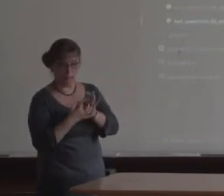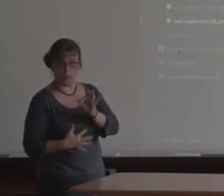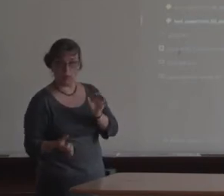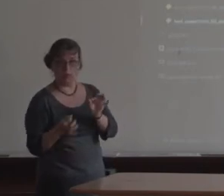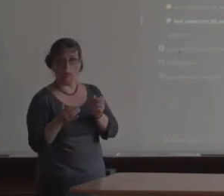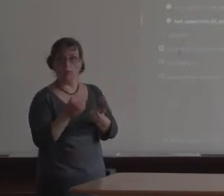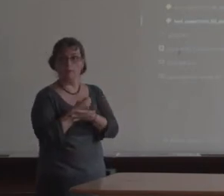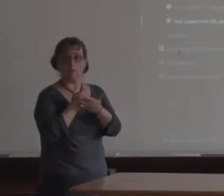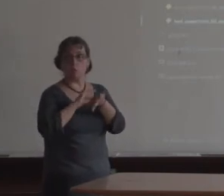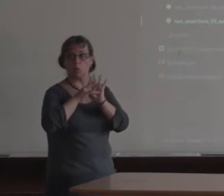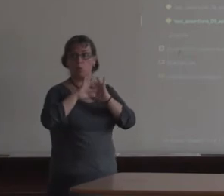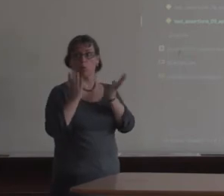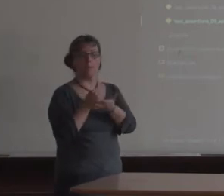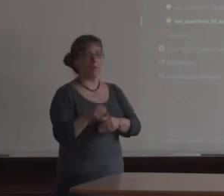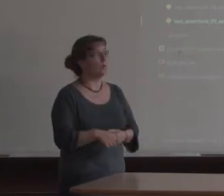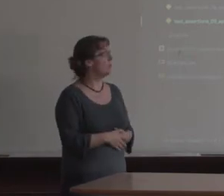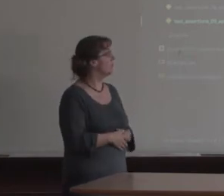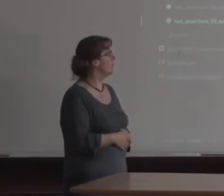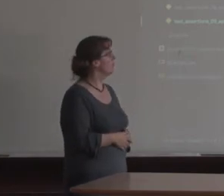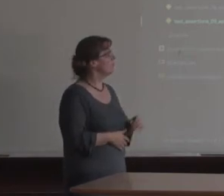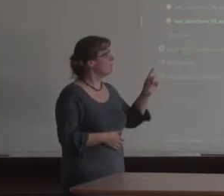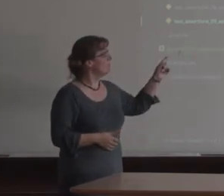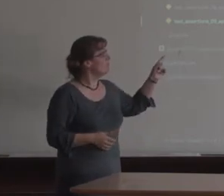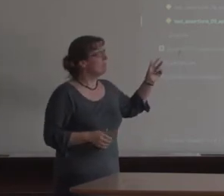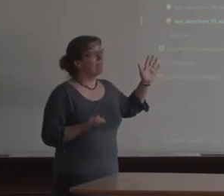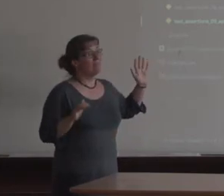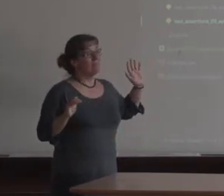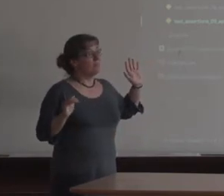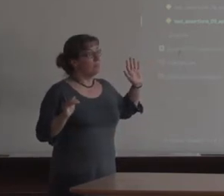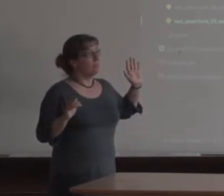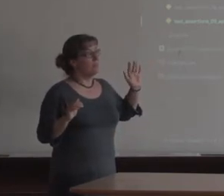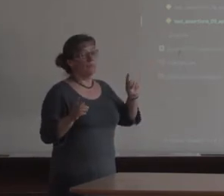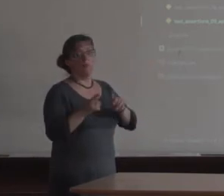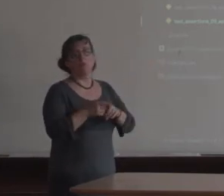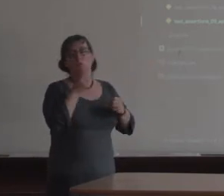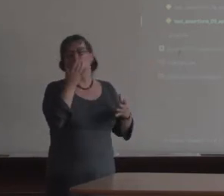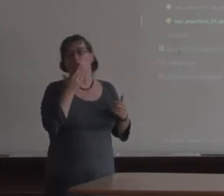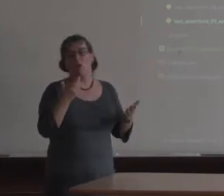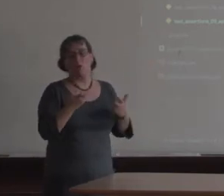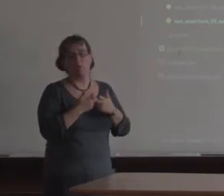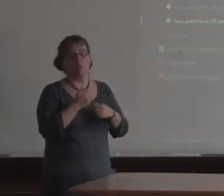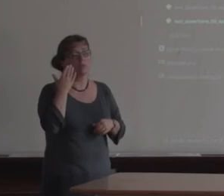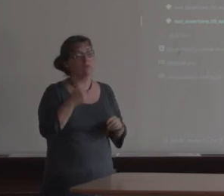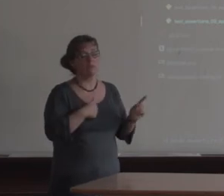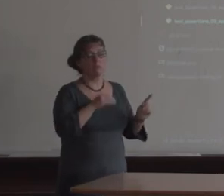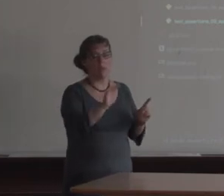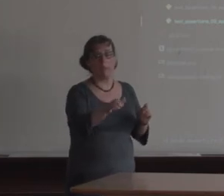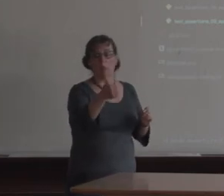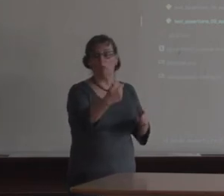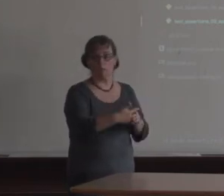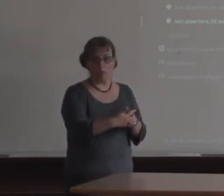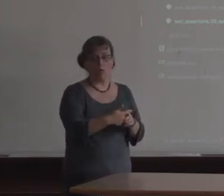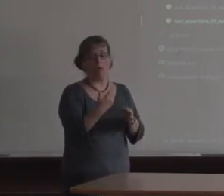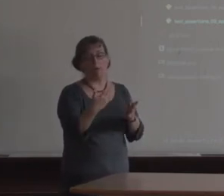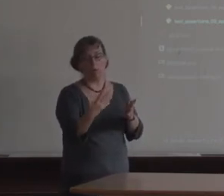Il y a même quelques raccourcis, par exemple, si dans le cas courant, il y a eu un appel avec tel et tel paramètre, on a une